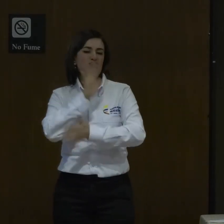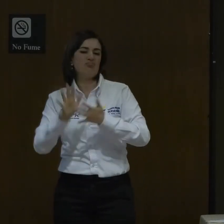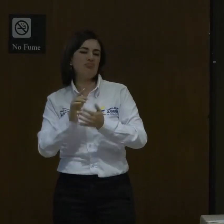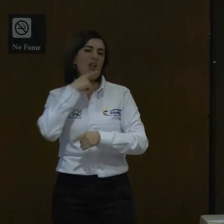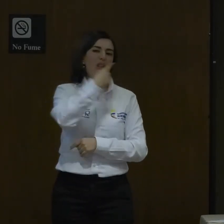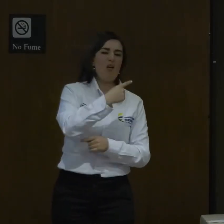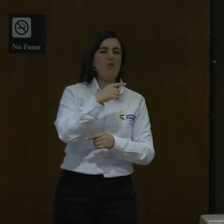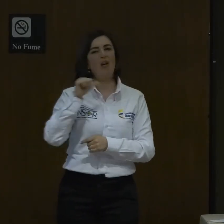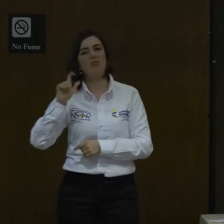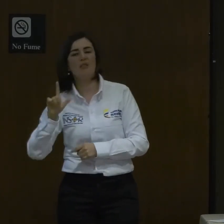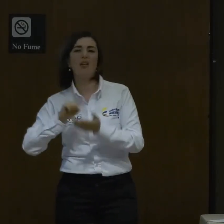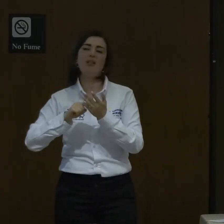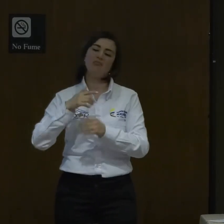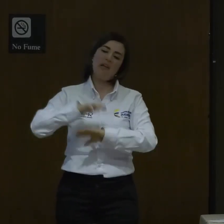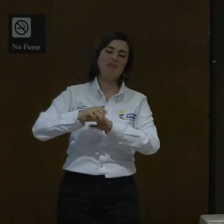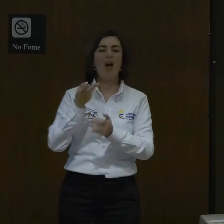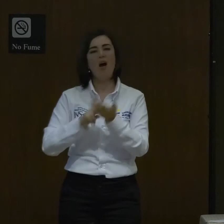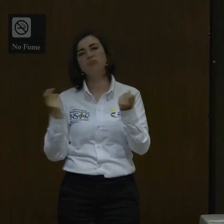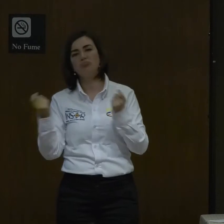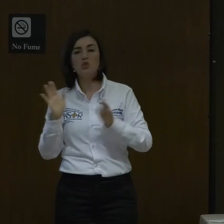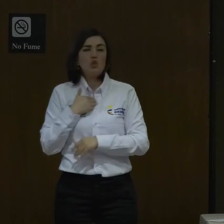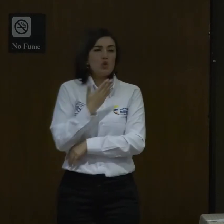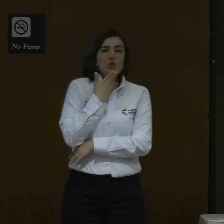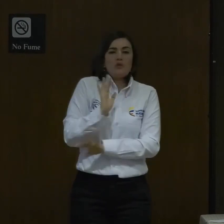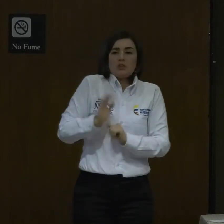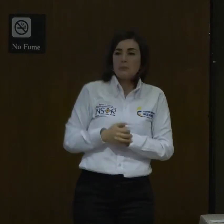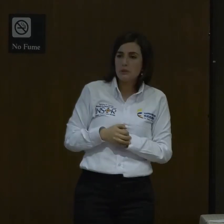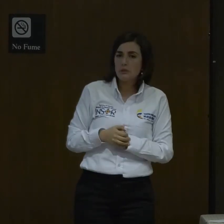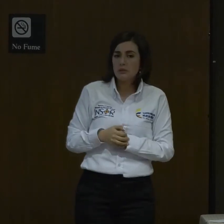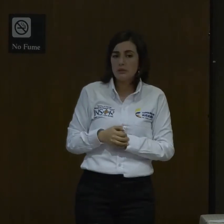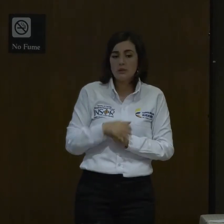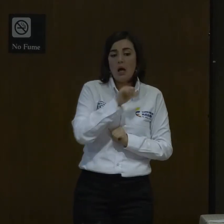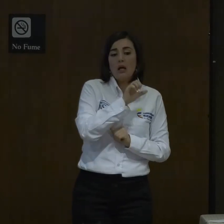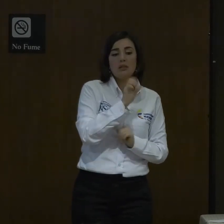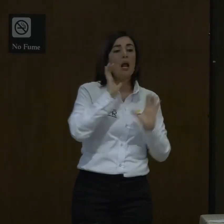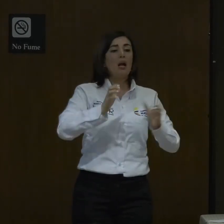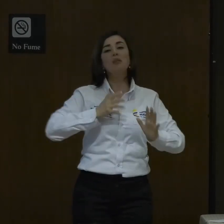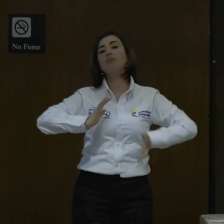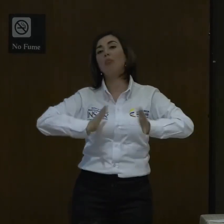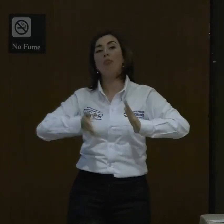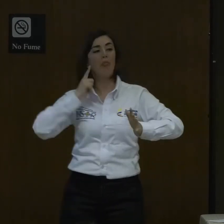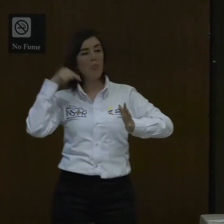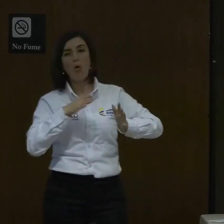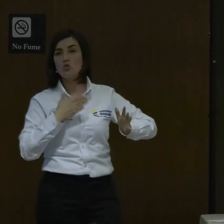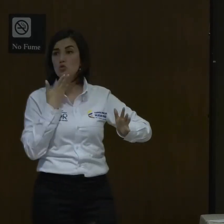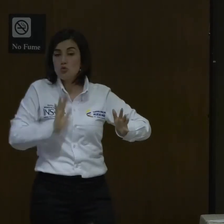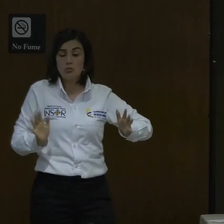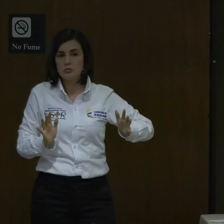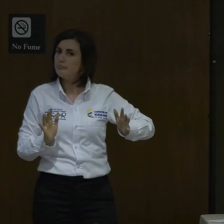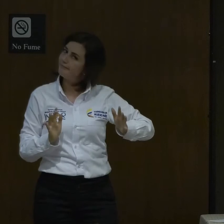campus, no es suficiente el utilizar la ASL en la clase. Es